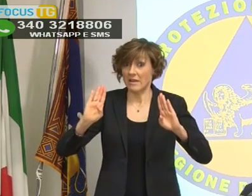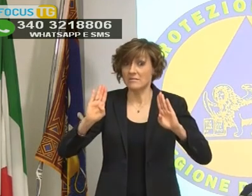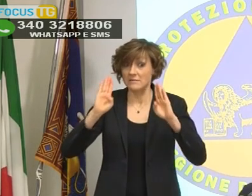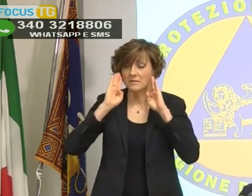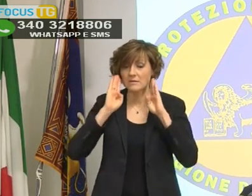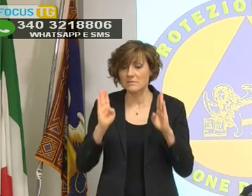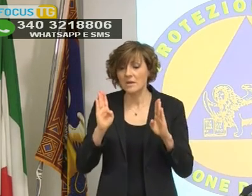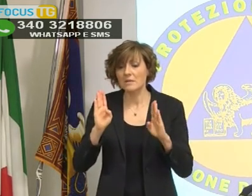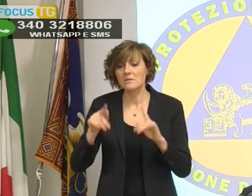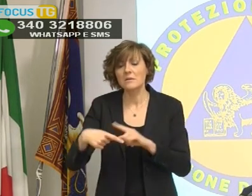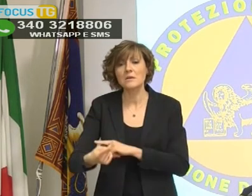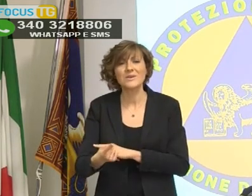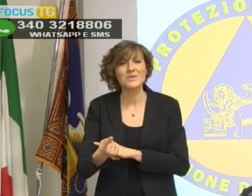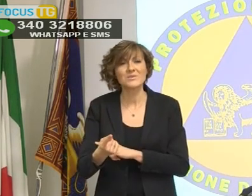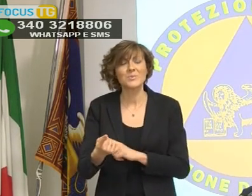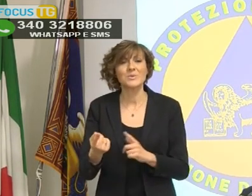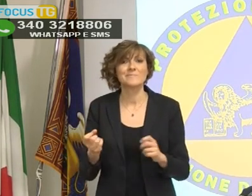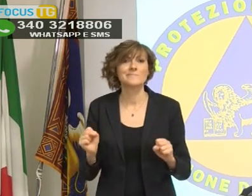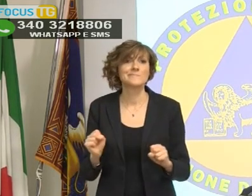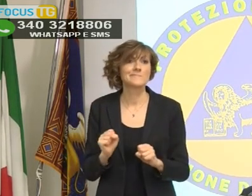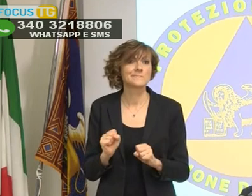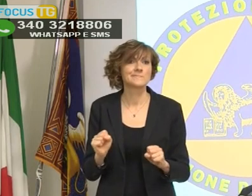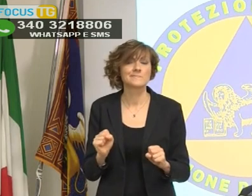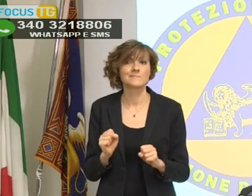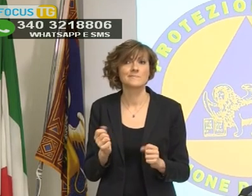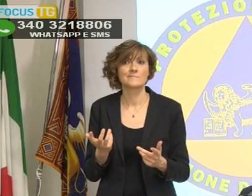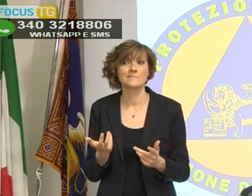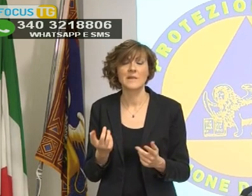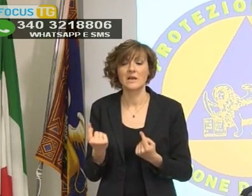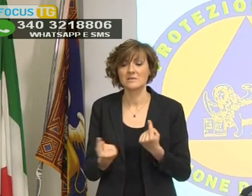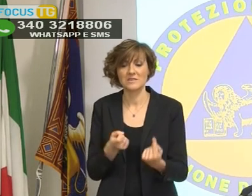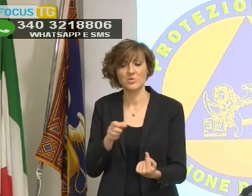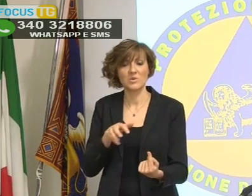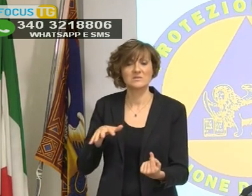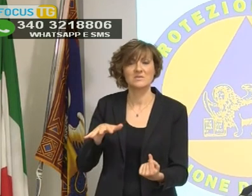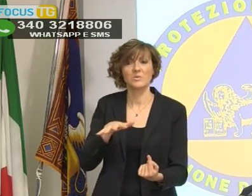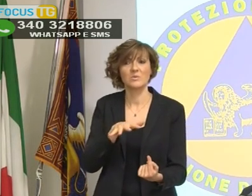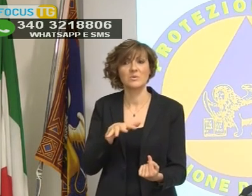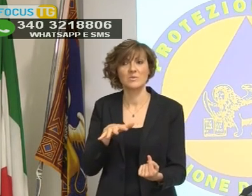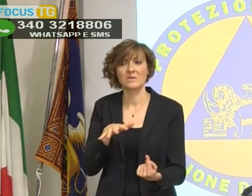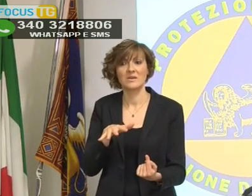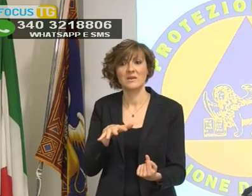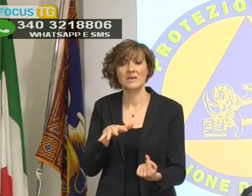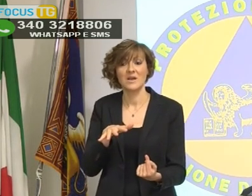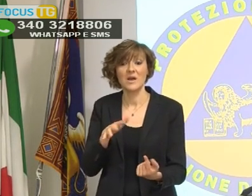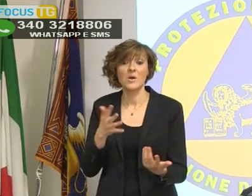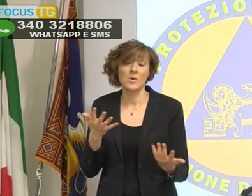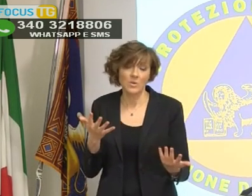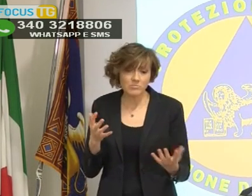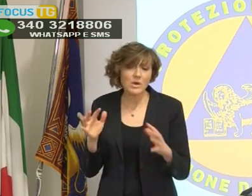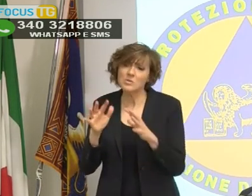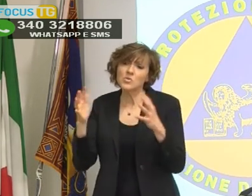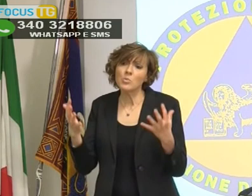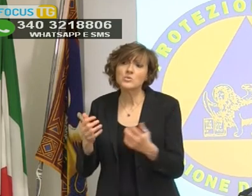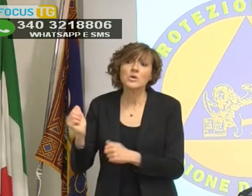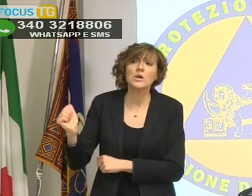bisogna stare attenti. Dopodiché, sapete, non è neanche facile in questo contesto, in un mondo nel quale è giusto che